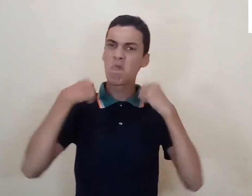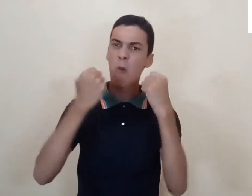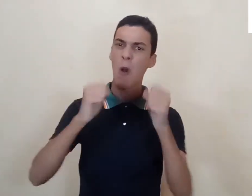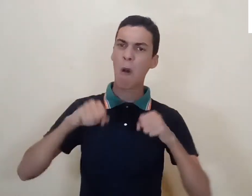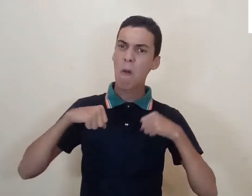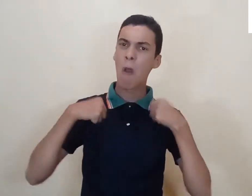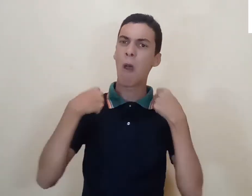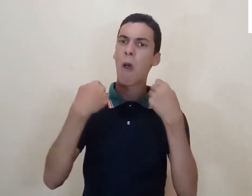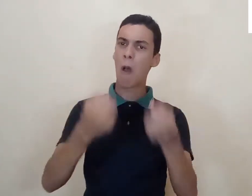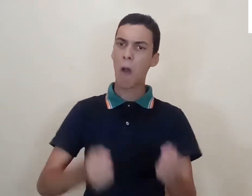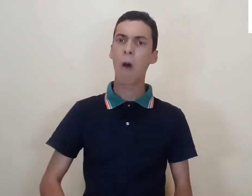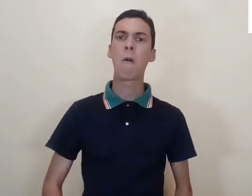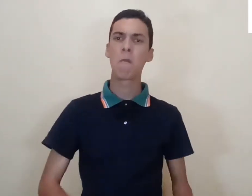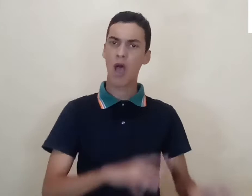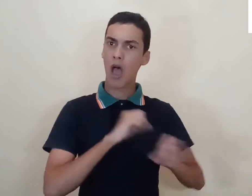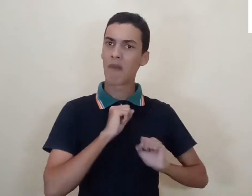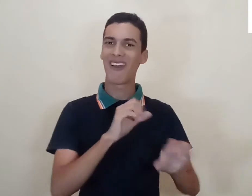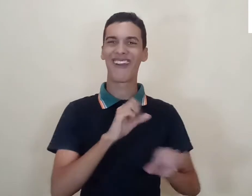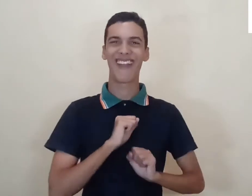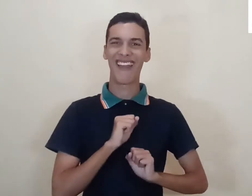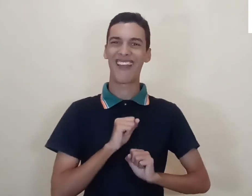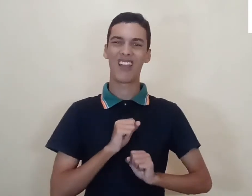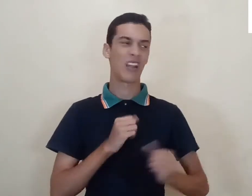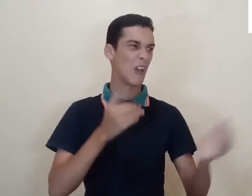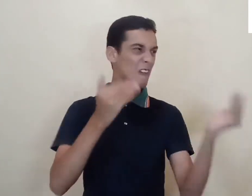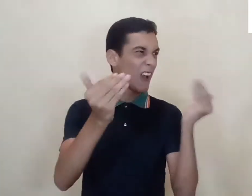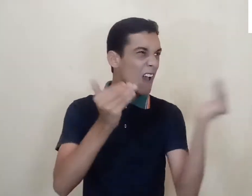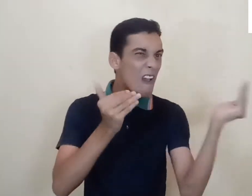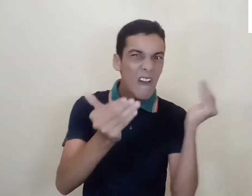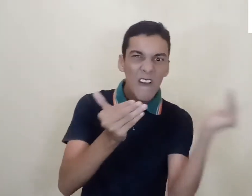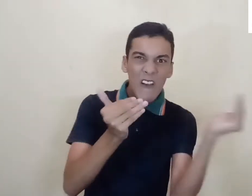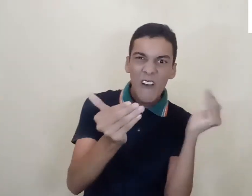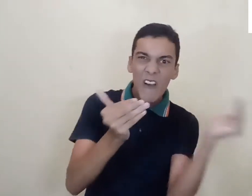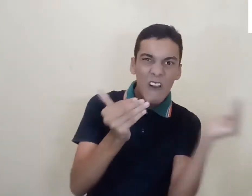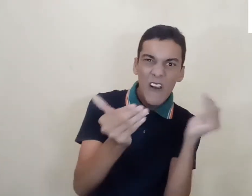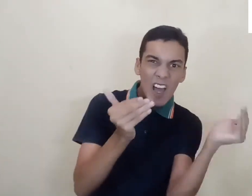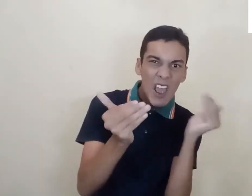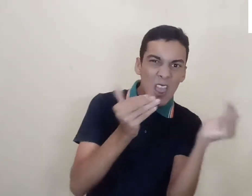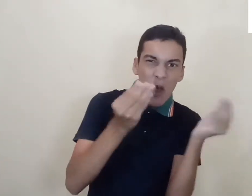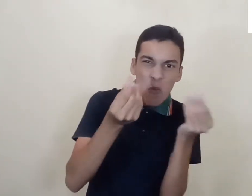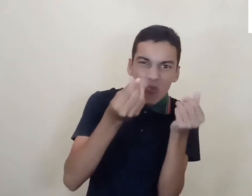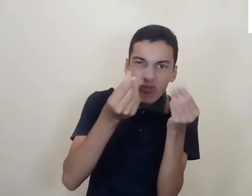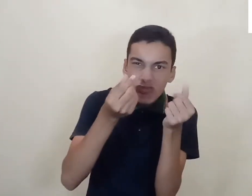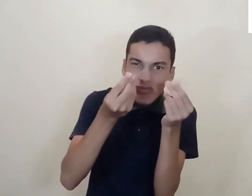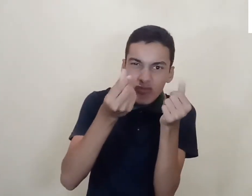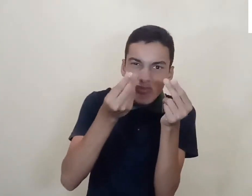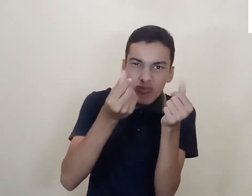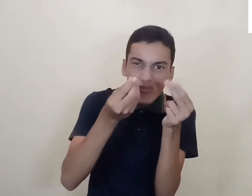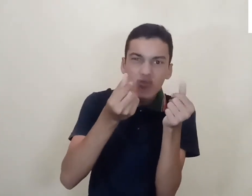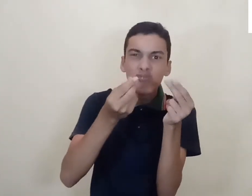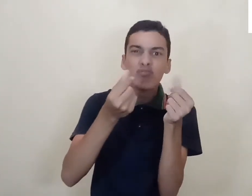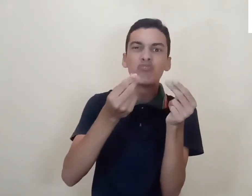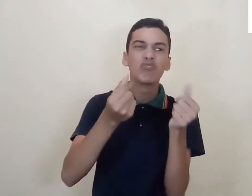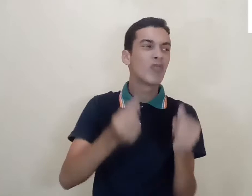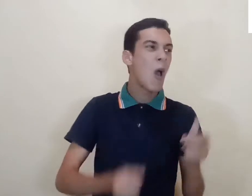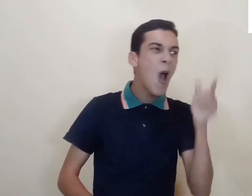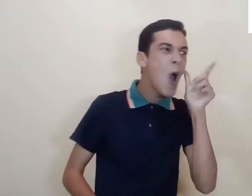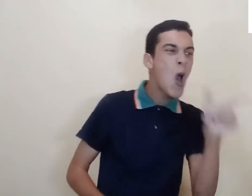mais peso do que eu não consigo tanto. A única coisa que você deve absorver das pessoas é